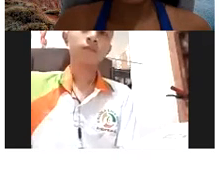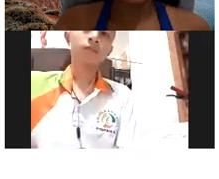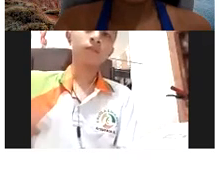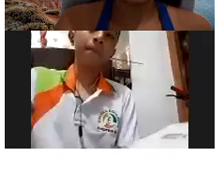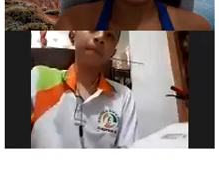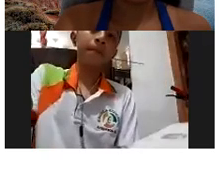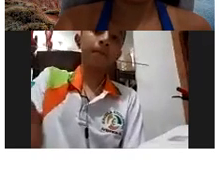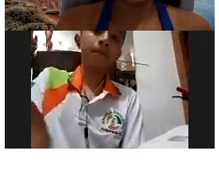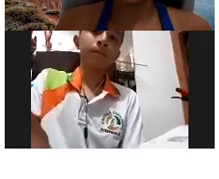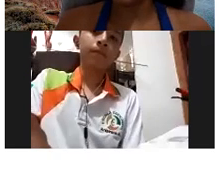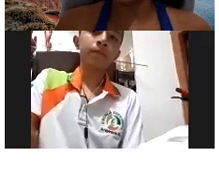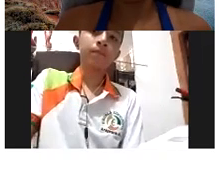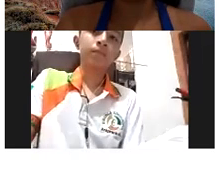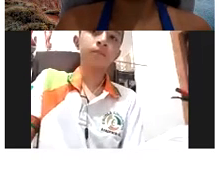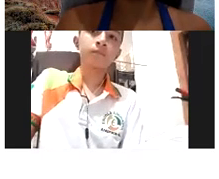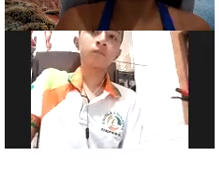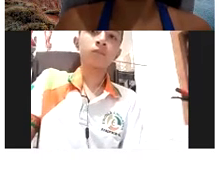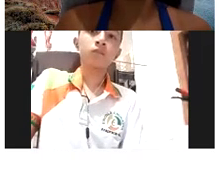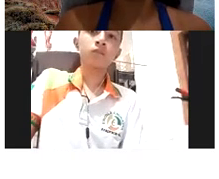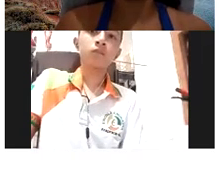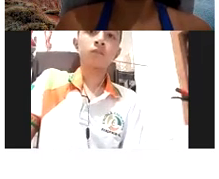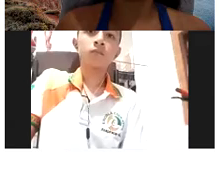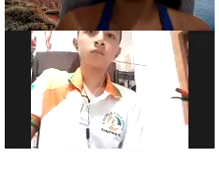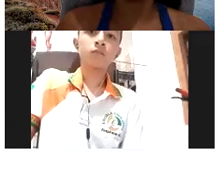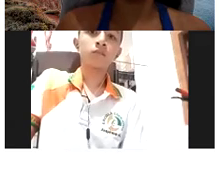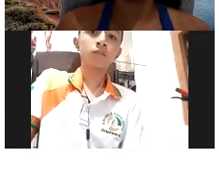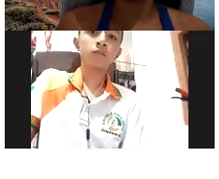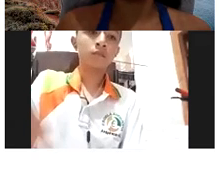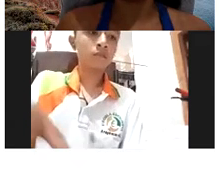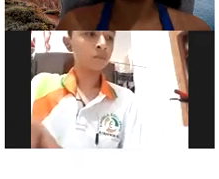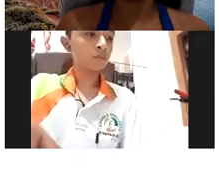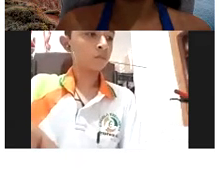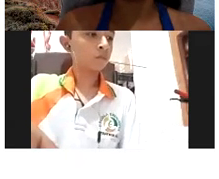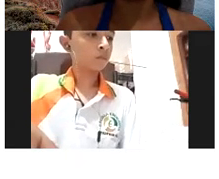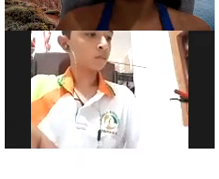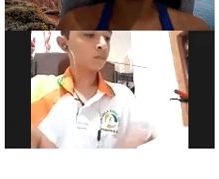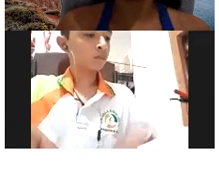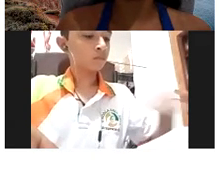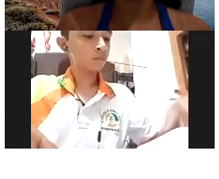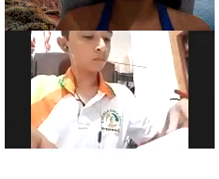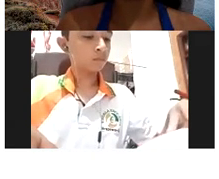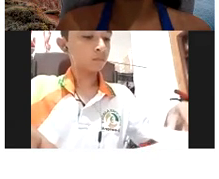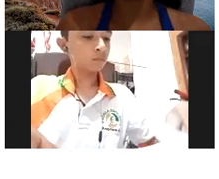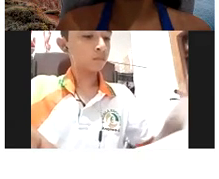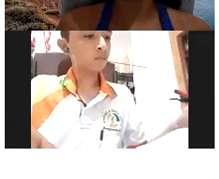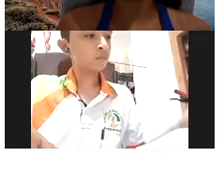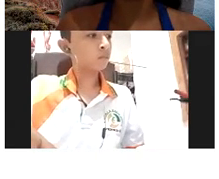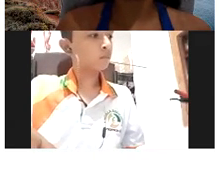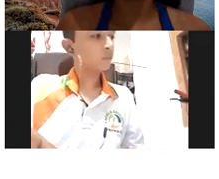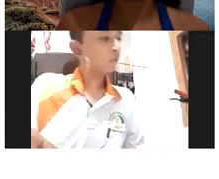mas ou como vai estar no livro de vocês ou dois tá certo aí ele vai virar